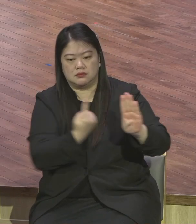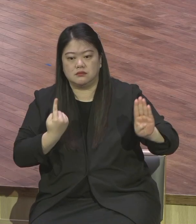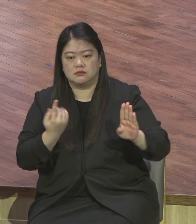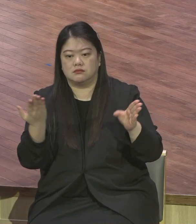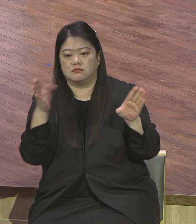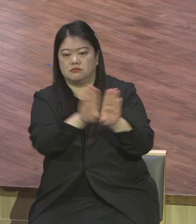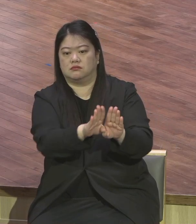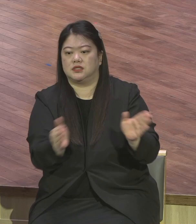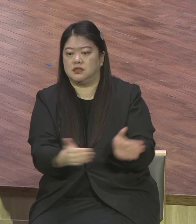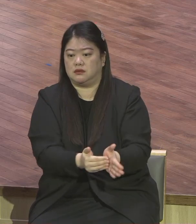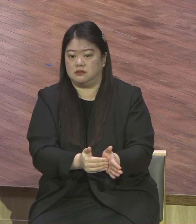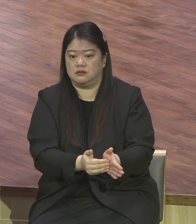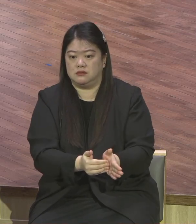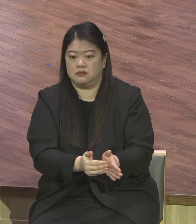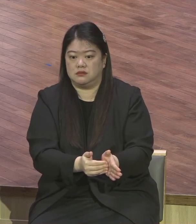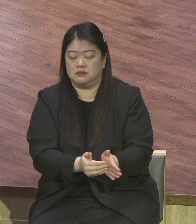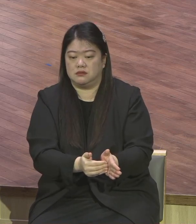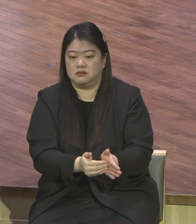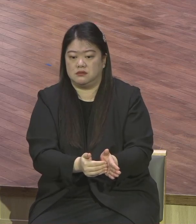더 값진